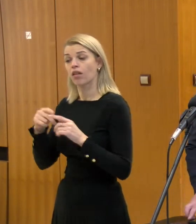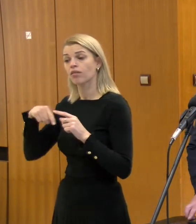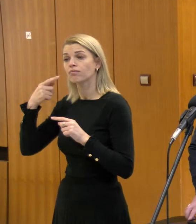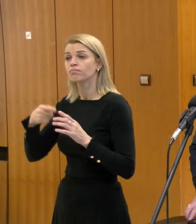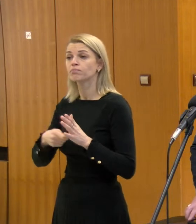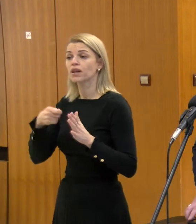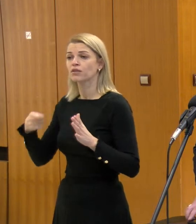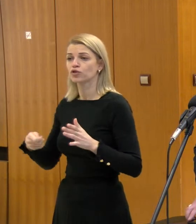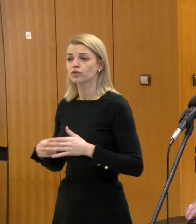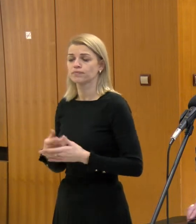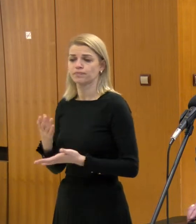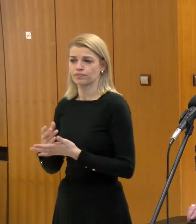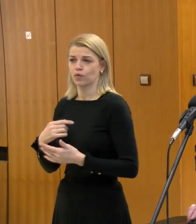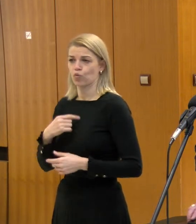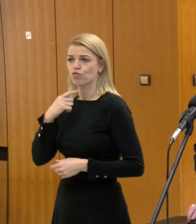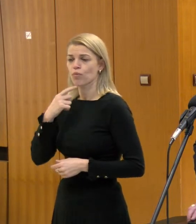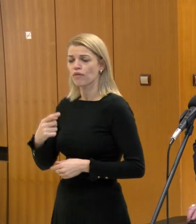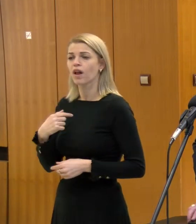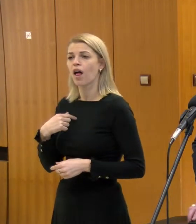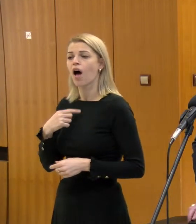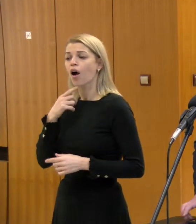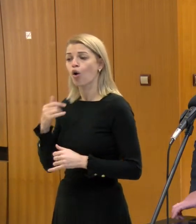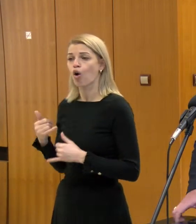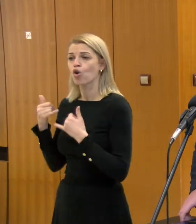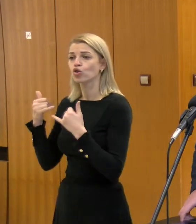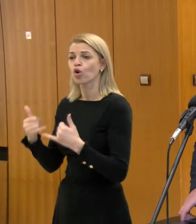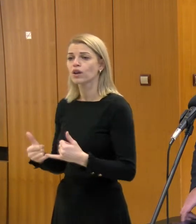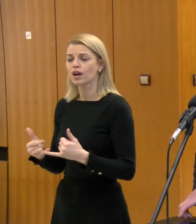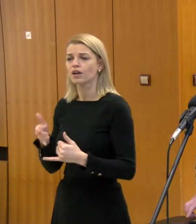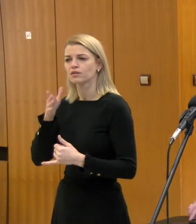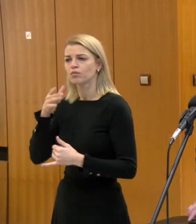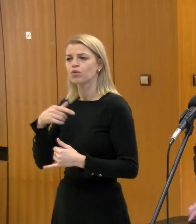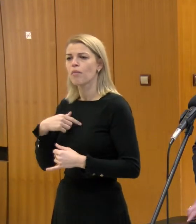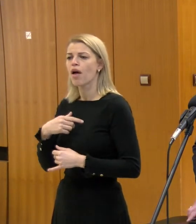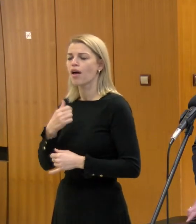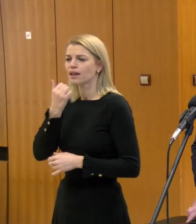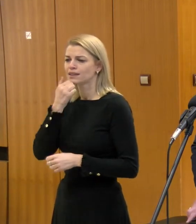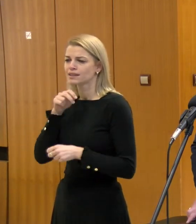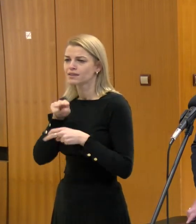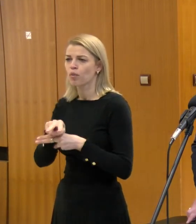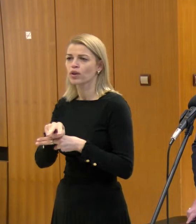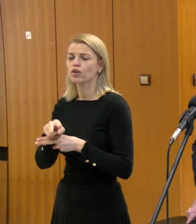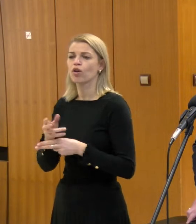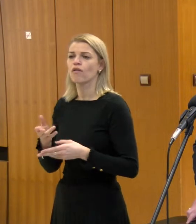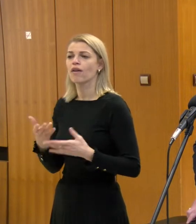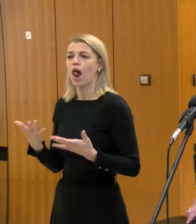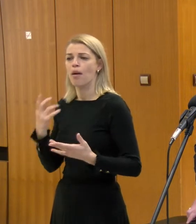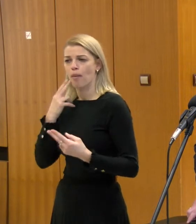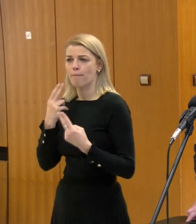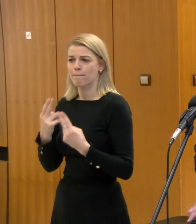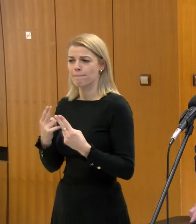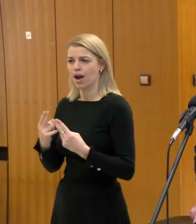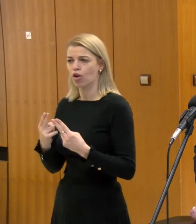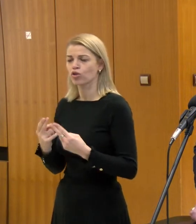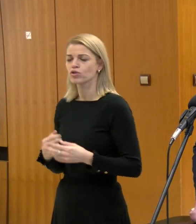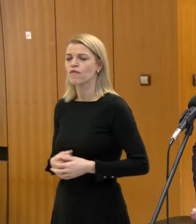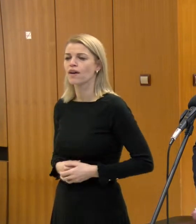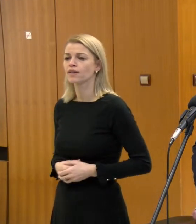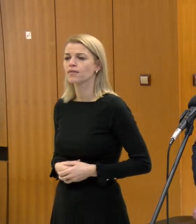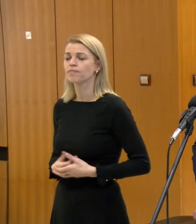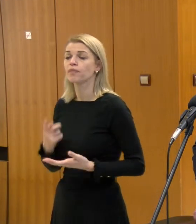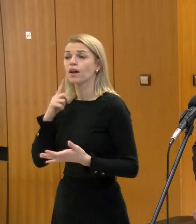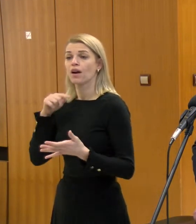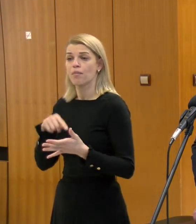som povedal, samozrejme my budeme tak ako doposiaľ veľmi pozorne to monitorovať, respektíve prehodnocovať, pokiaľ to